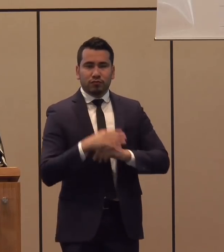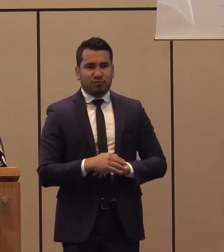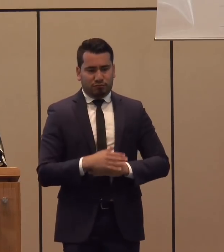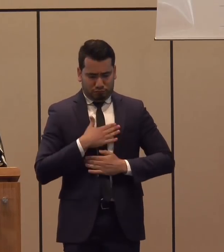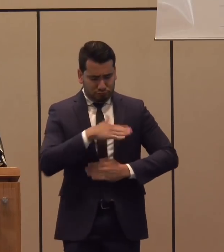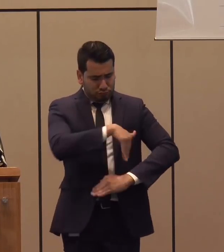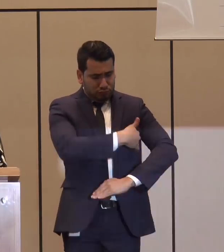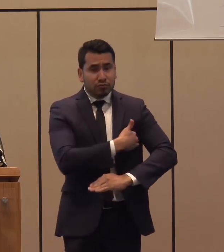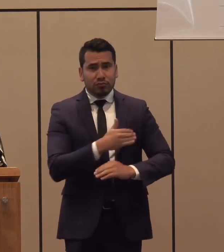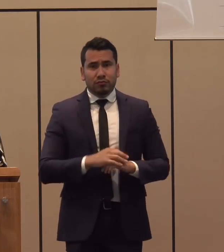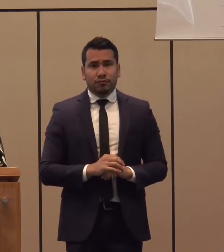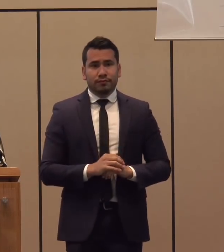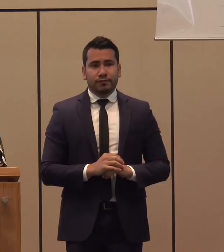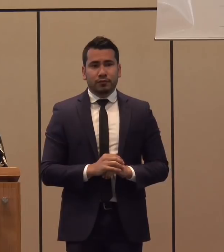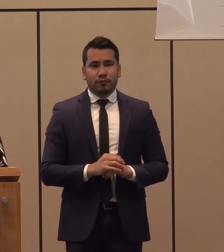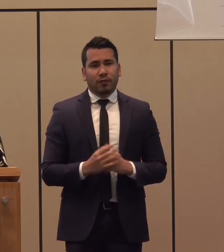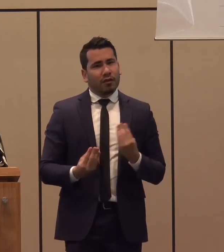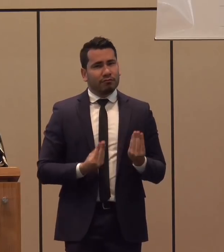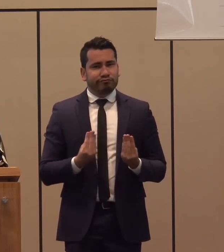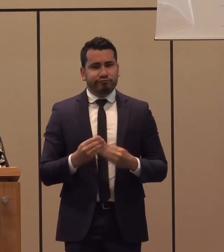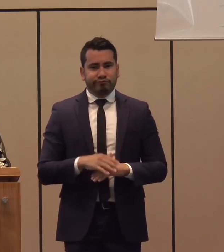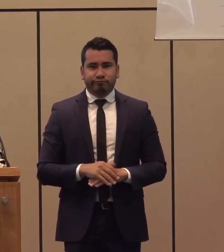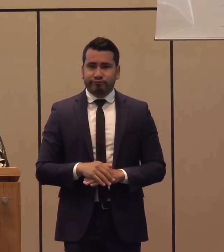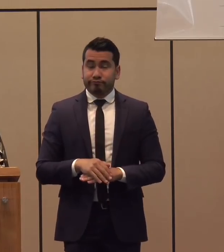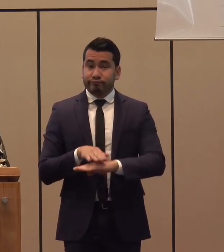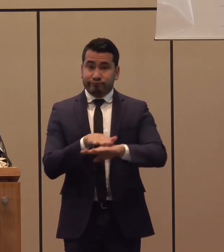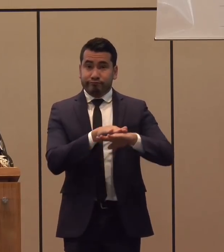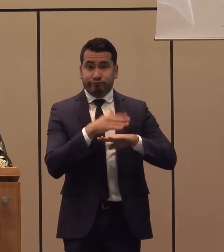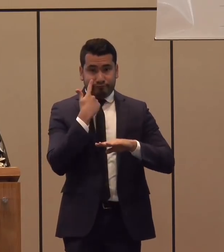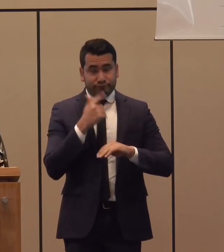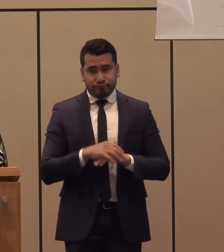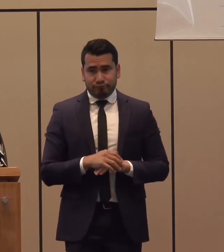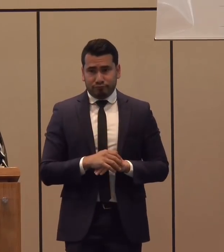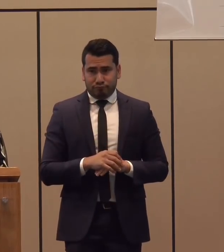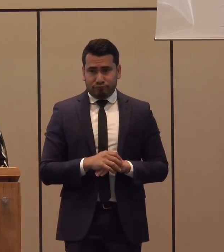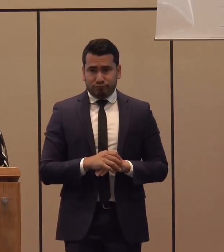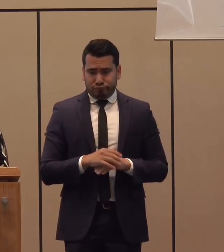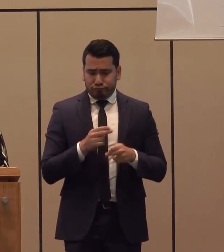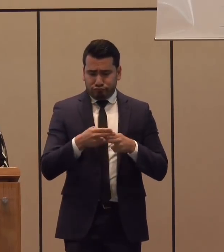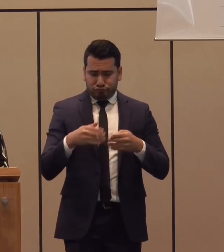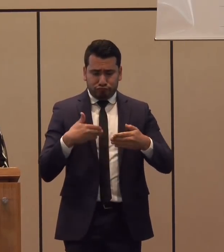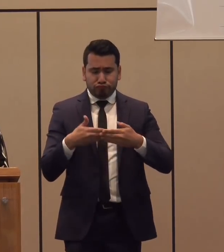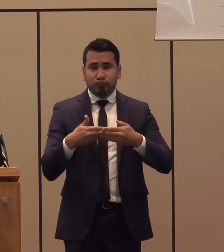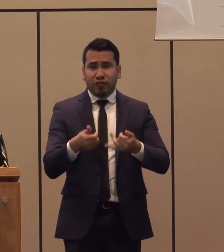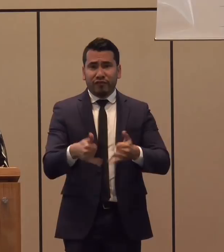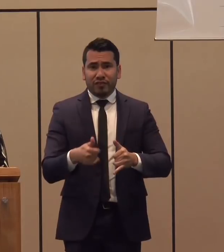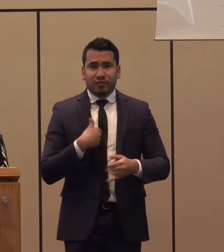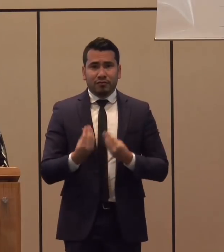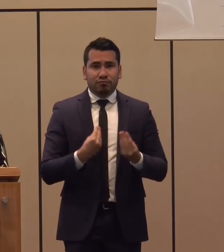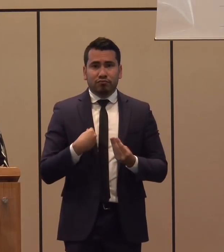es tuvimos o estamos teniendo pero ya estamos saliendo un tema de esa celebración